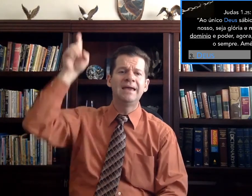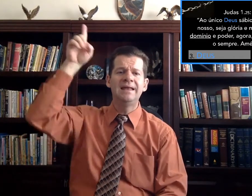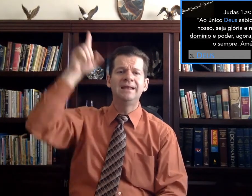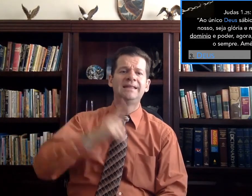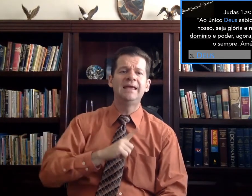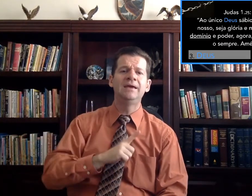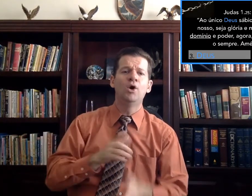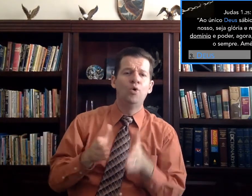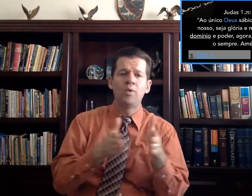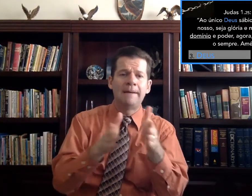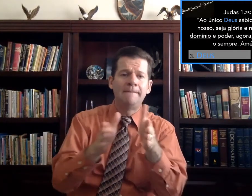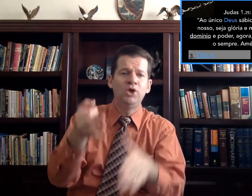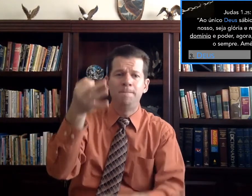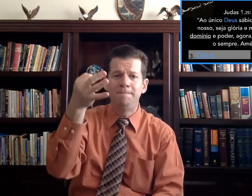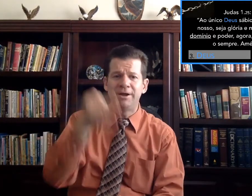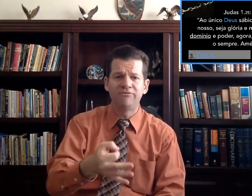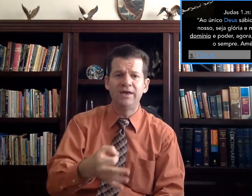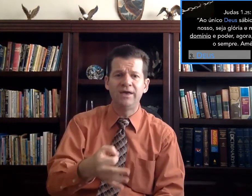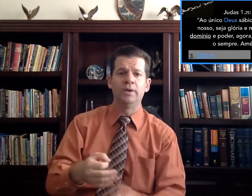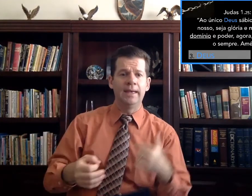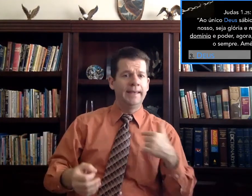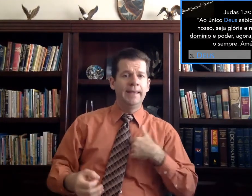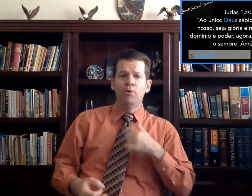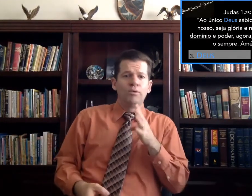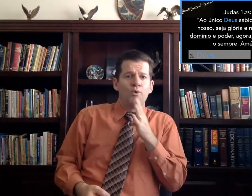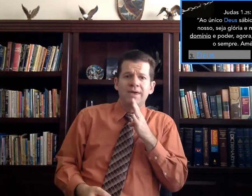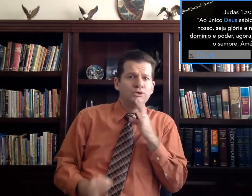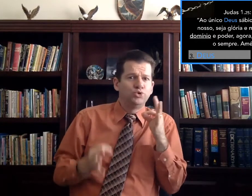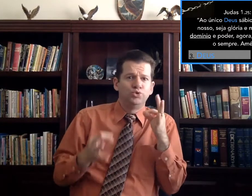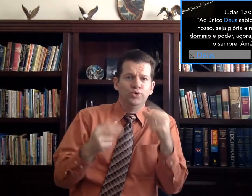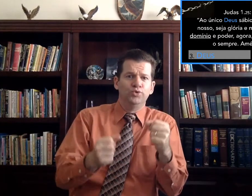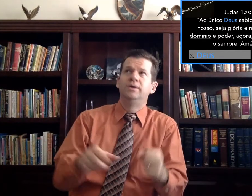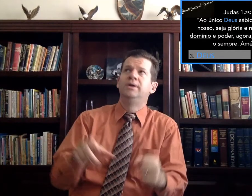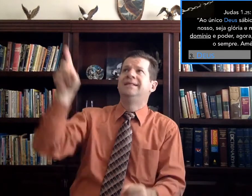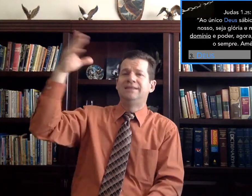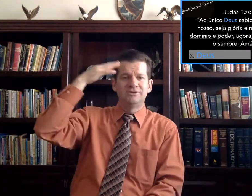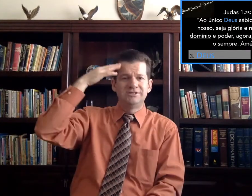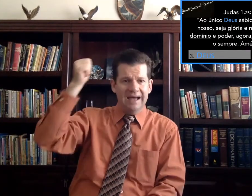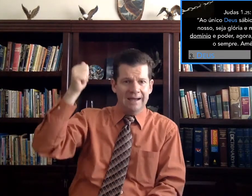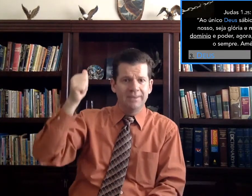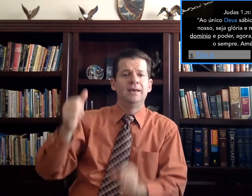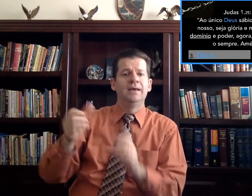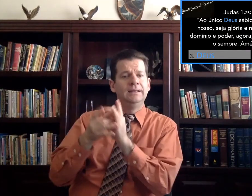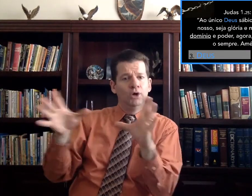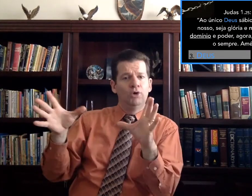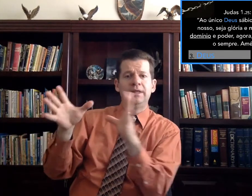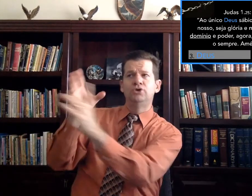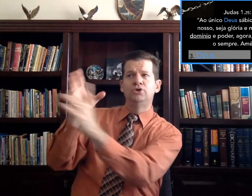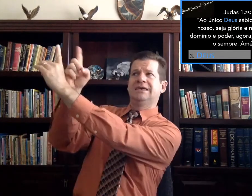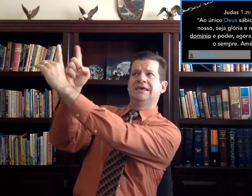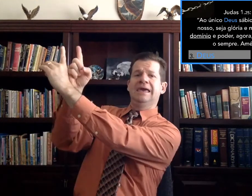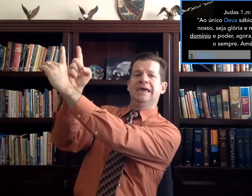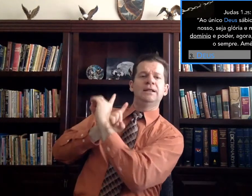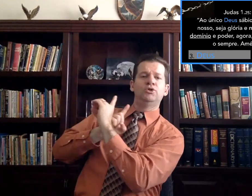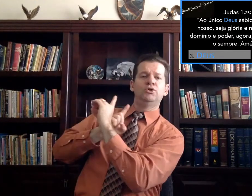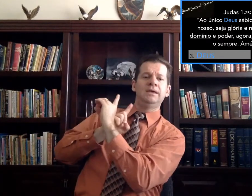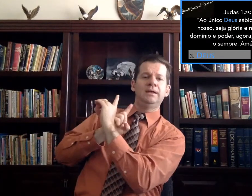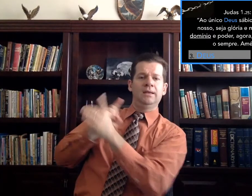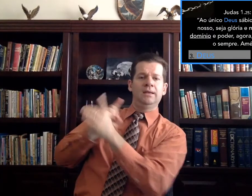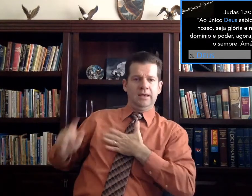Ele tem um caminho perfeito. Eu não conheço tudo. Deus sabe. Então deixo que Ele domine a